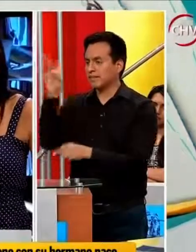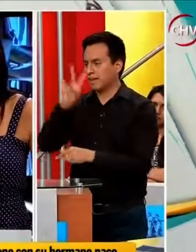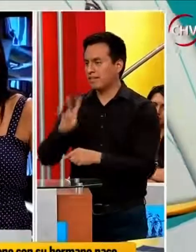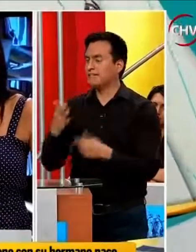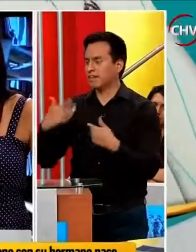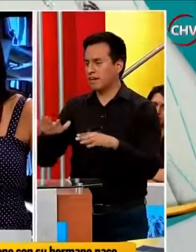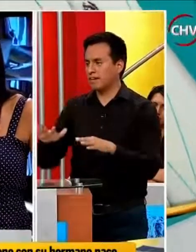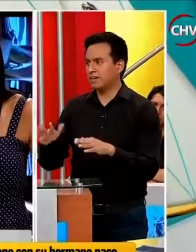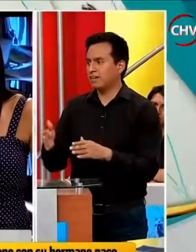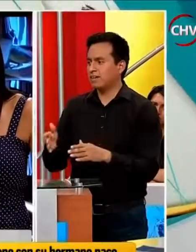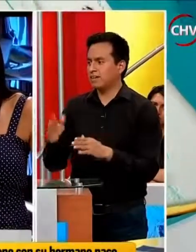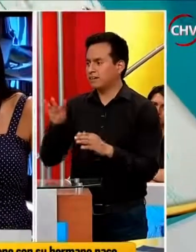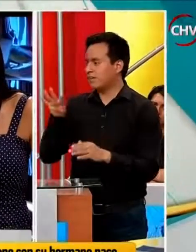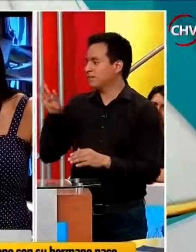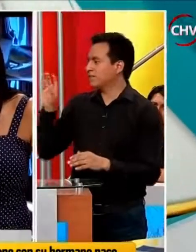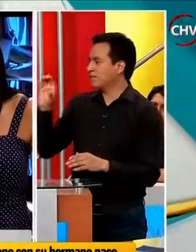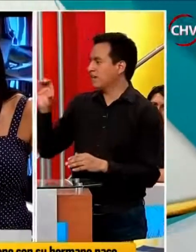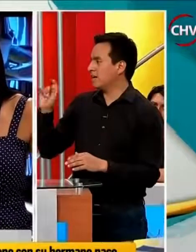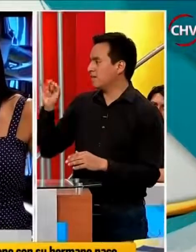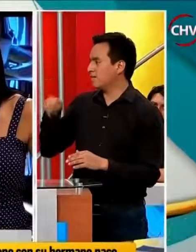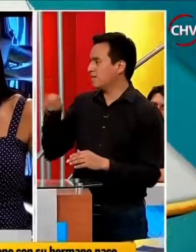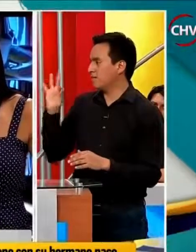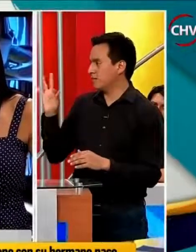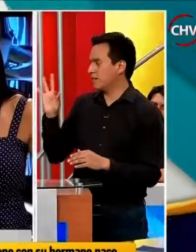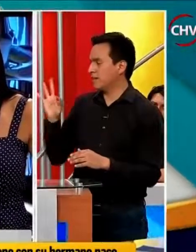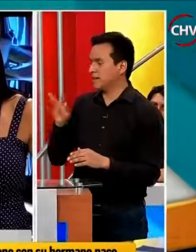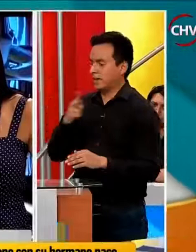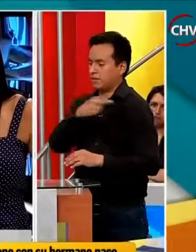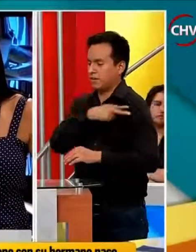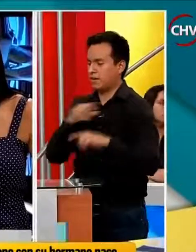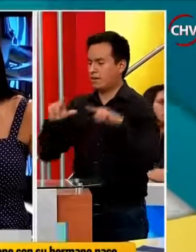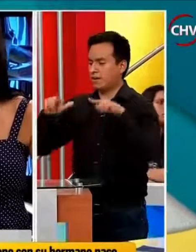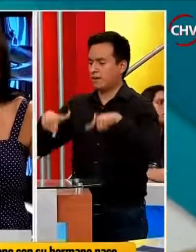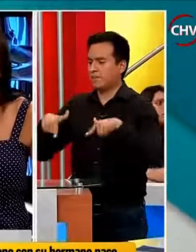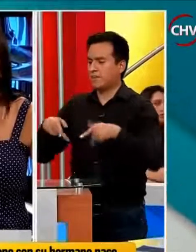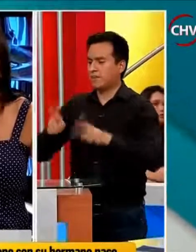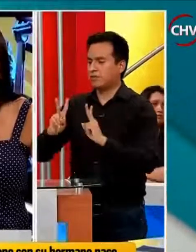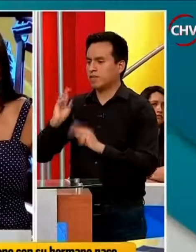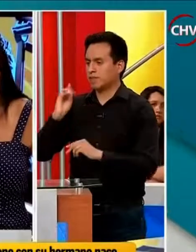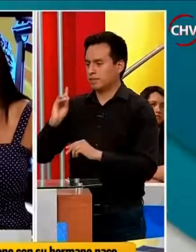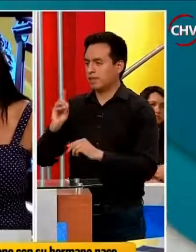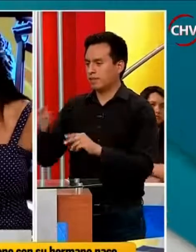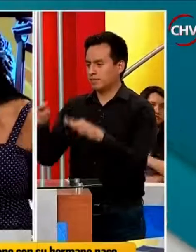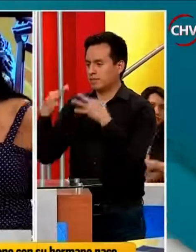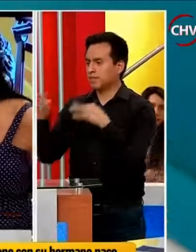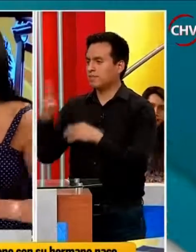Cristian Finderbach, que es jefe del área de Derecho y Discapacidad. Y esto fue lo que nos dijo.